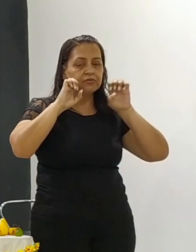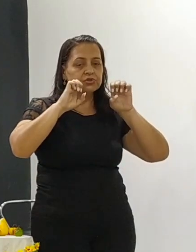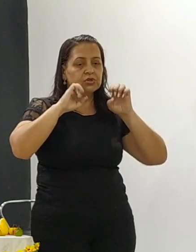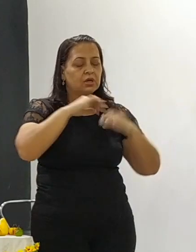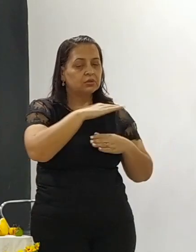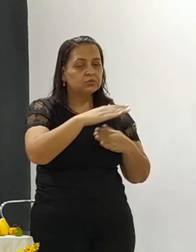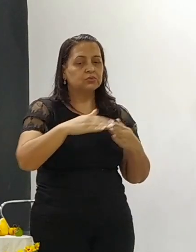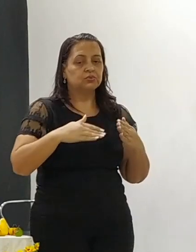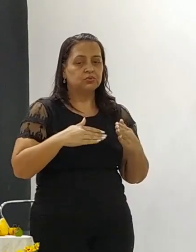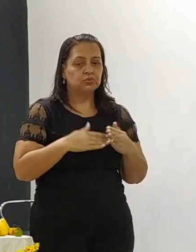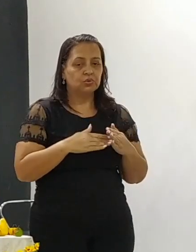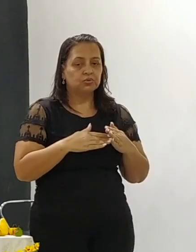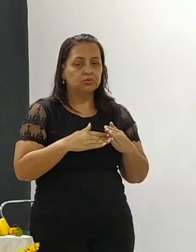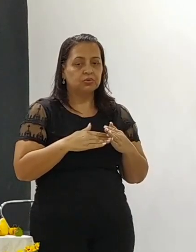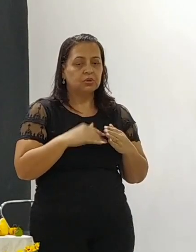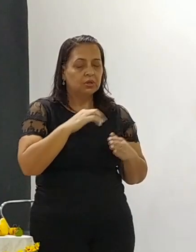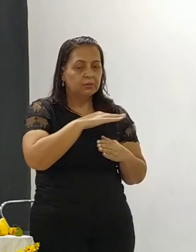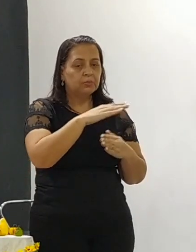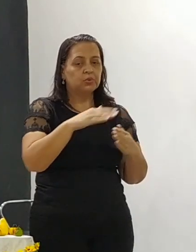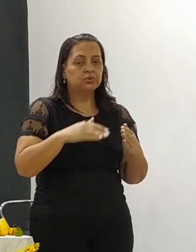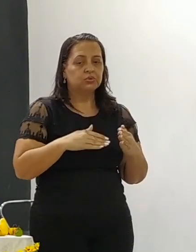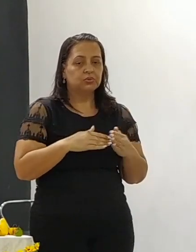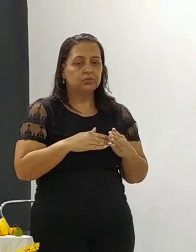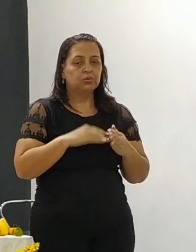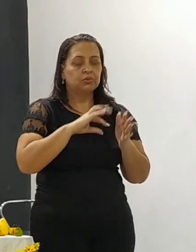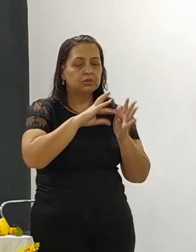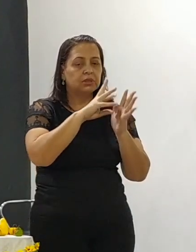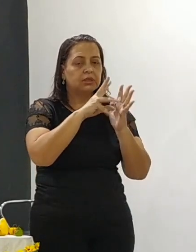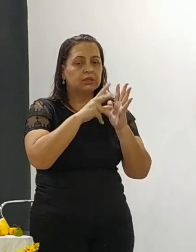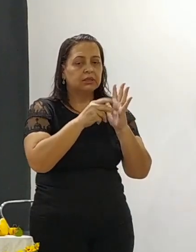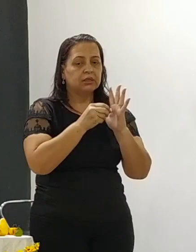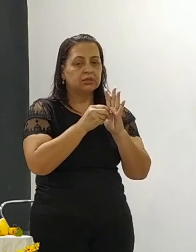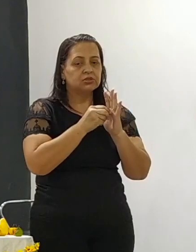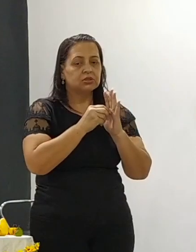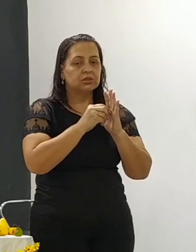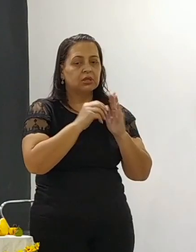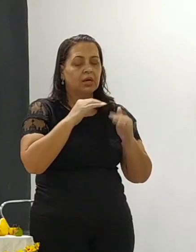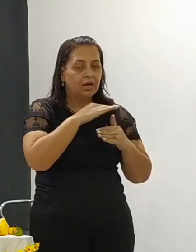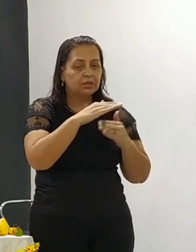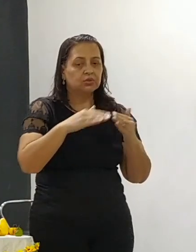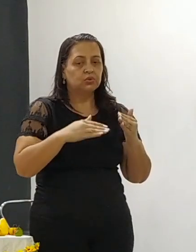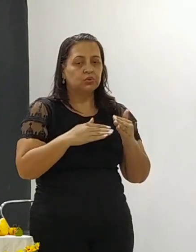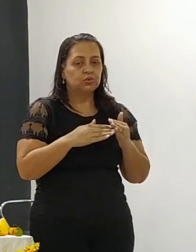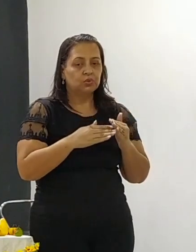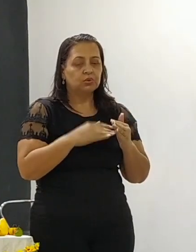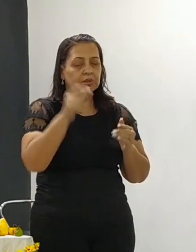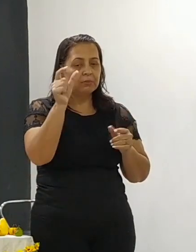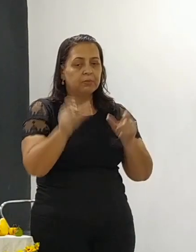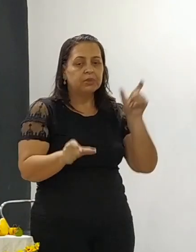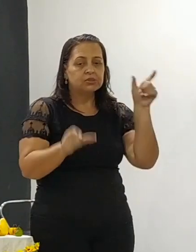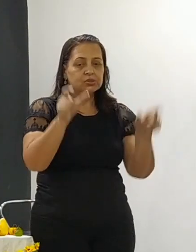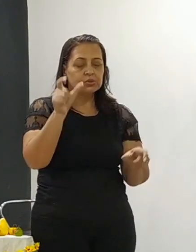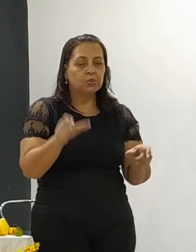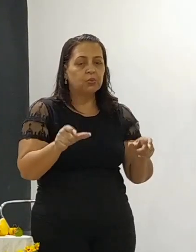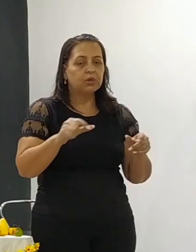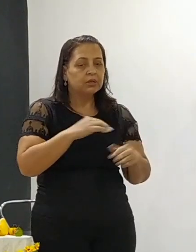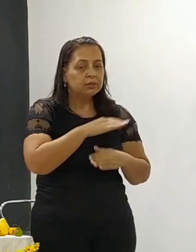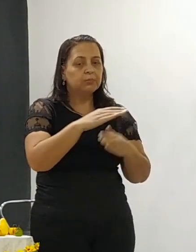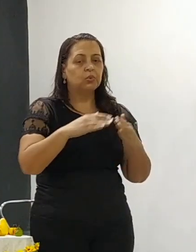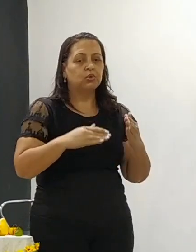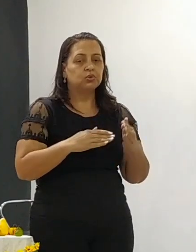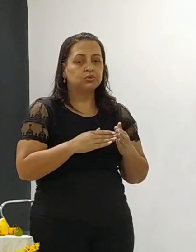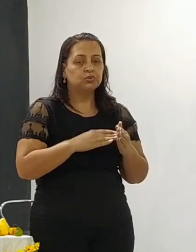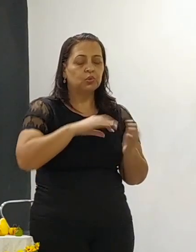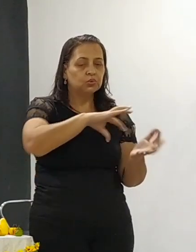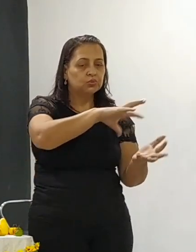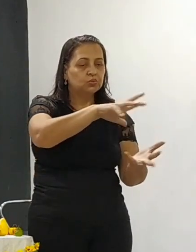todo, por toda a igreja, a toda criatura e por todo mundo. Olha bem,